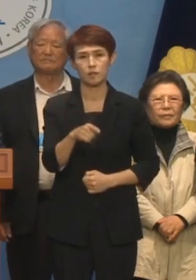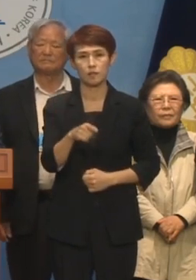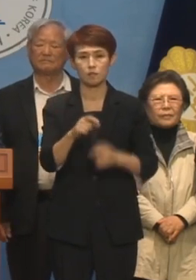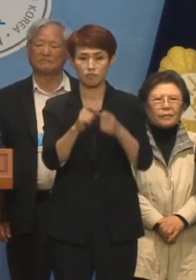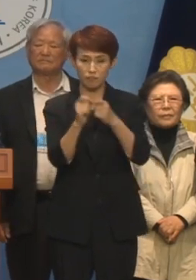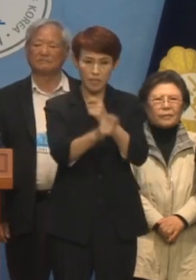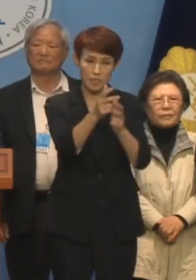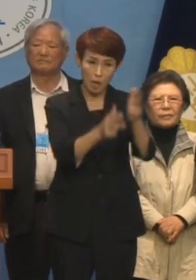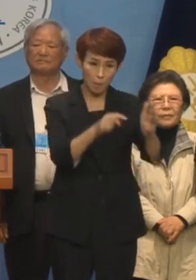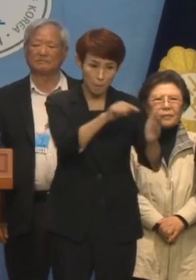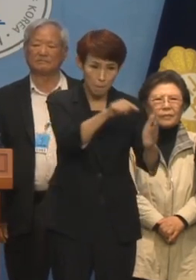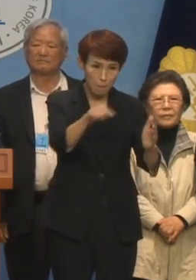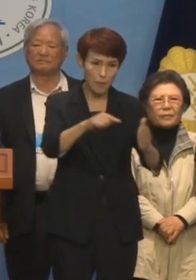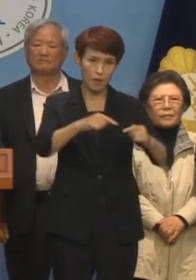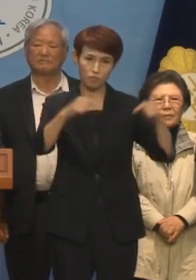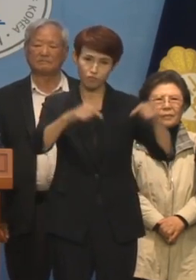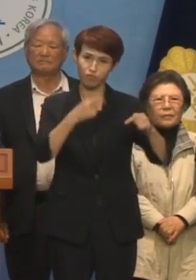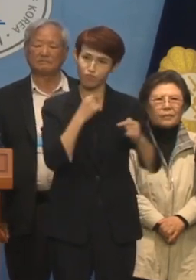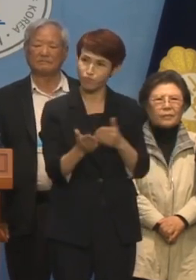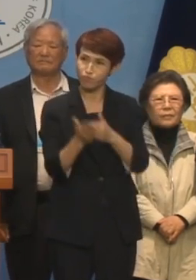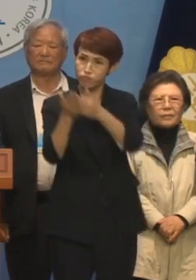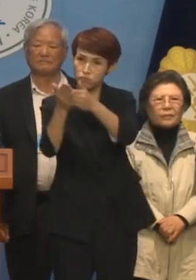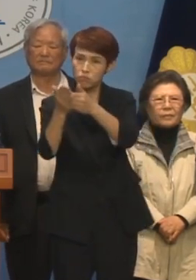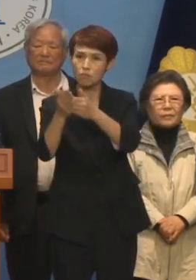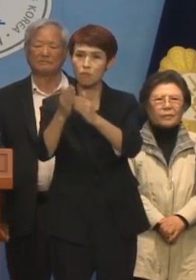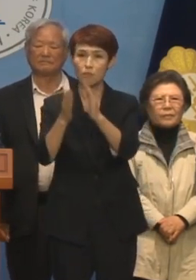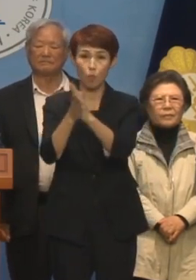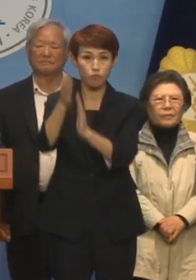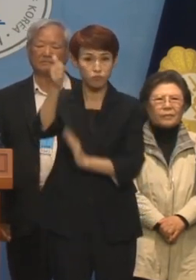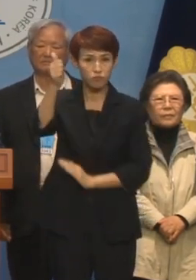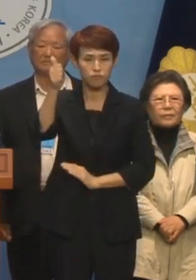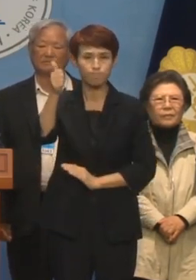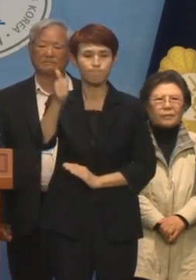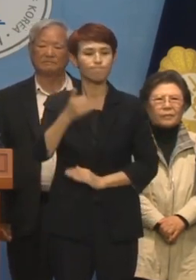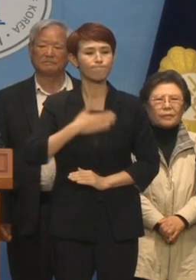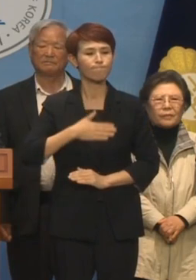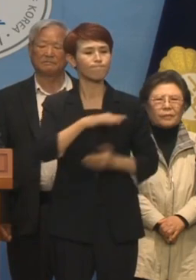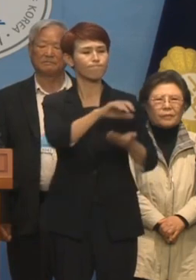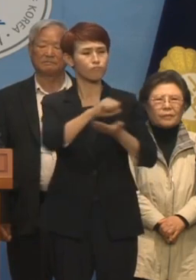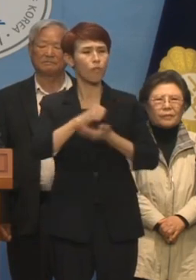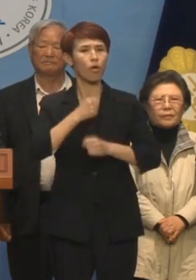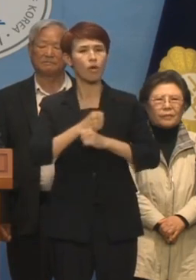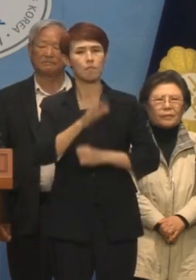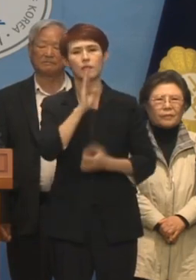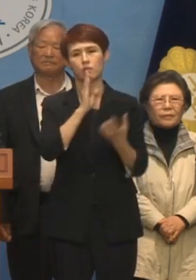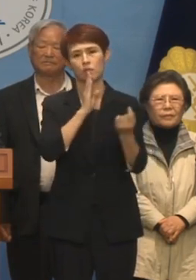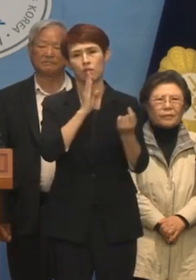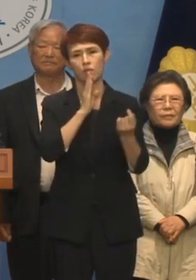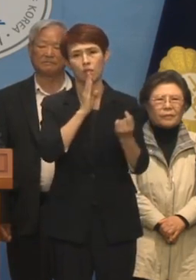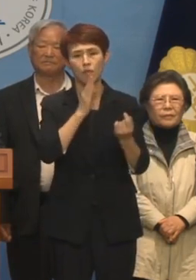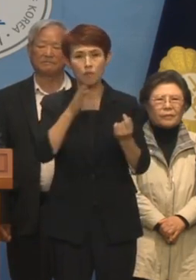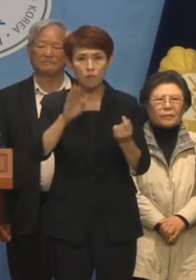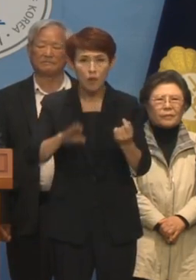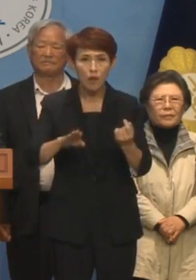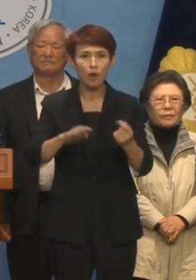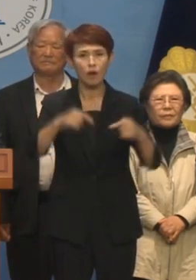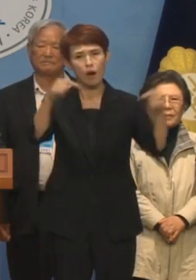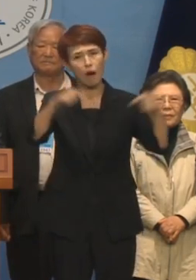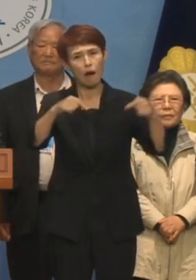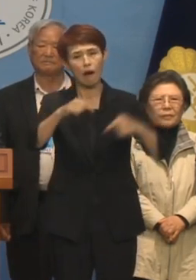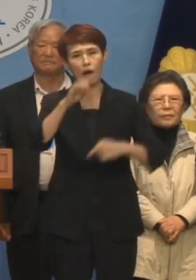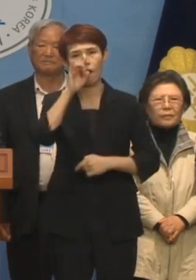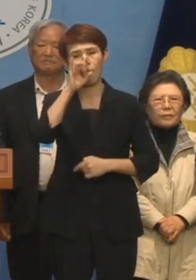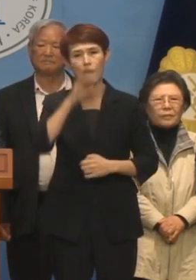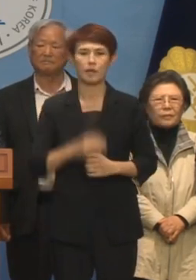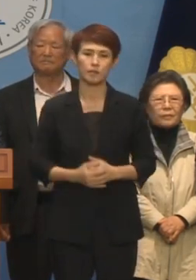가맹점 사업자단체가 협의를 요청하면 가맹본부는 성실히 응할 의무만을 규정하고 있어 협의가 원활하게 진행되고